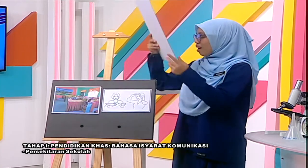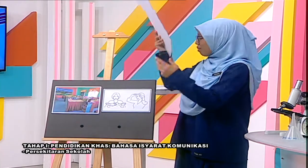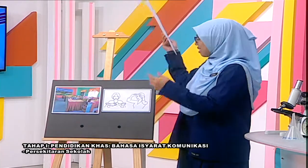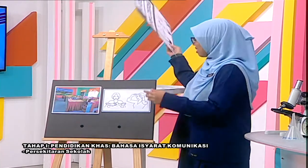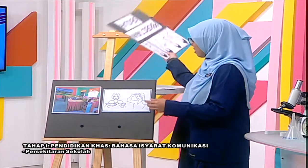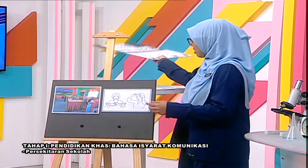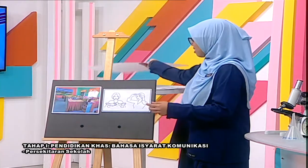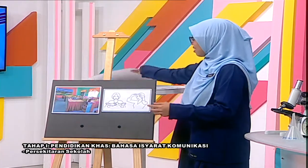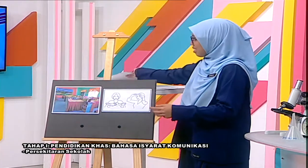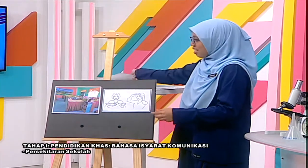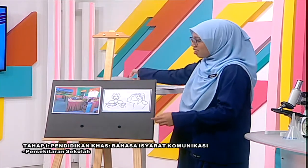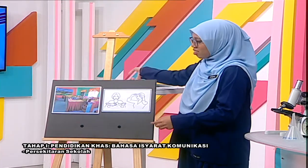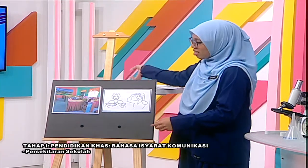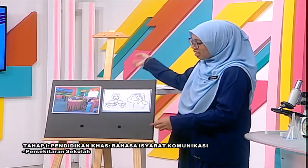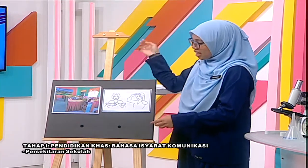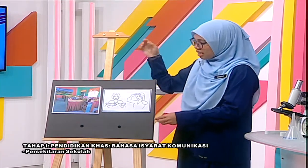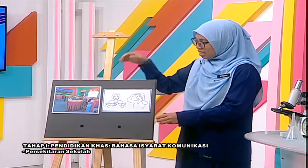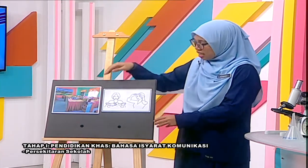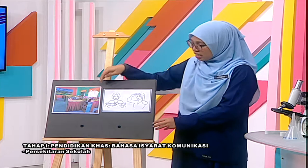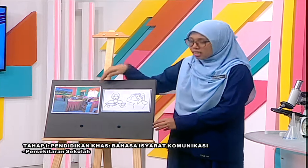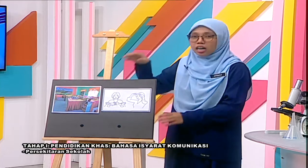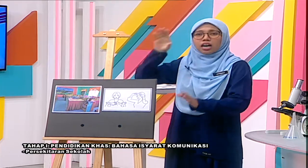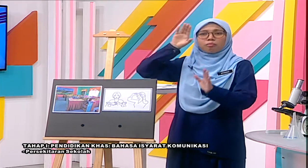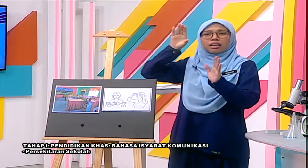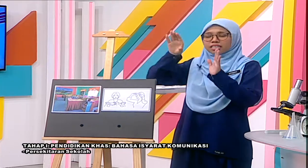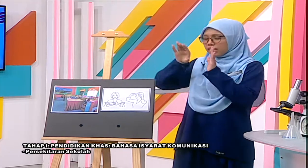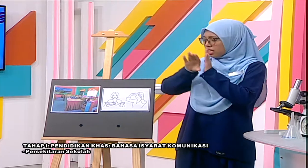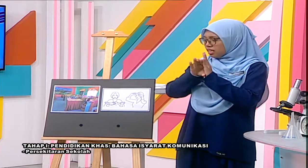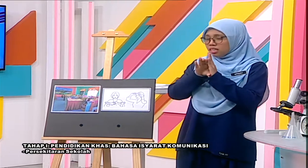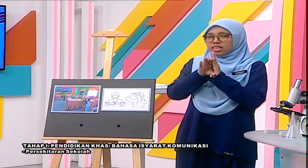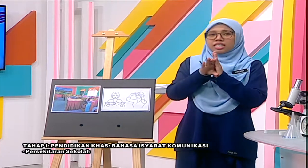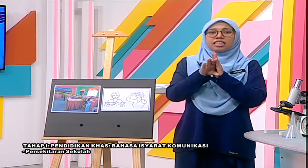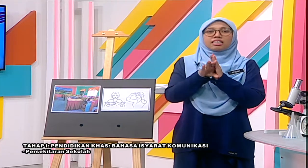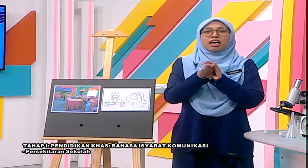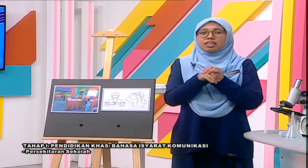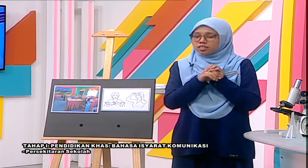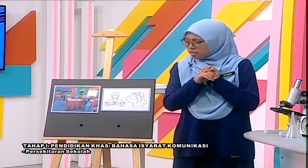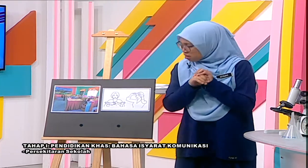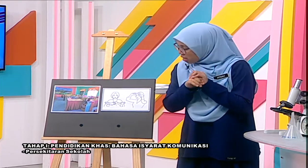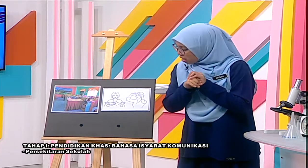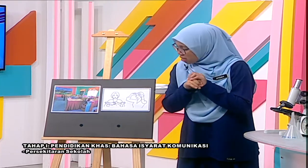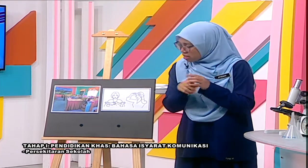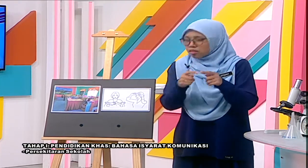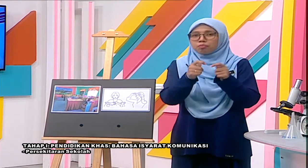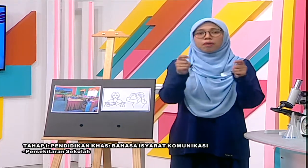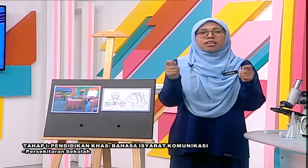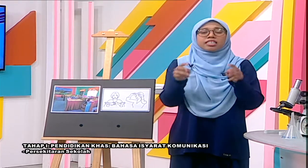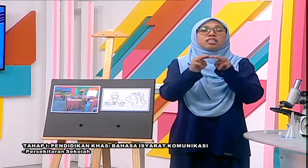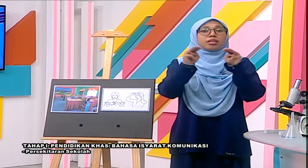pertama. Okey, ni Kak Eli, dekat gambar ni Kak Eli, kita ada tempat, kita ada meja